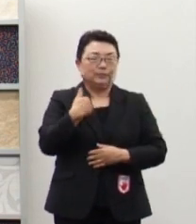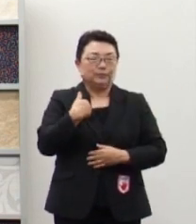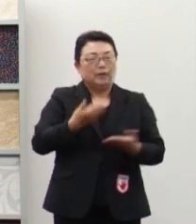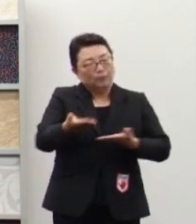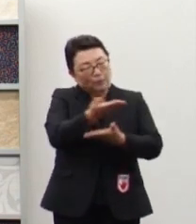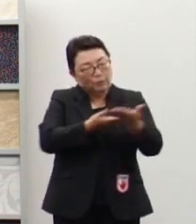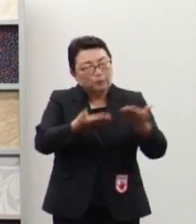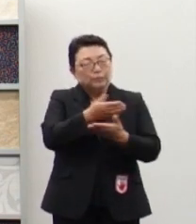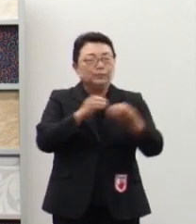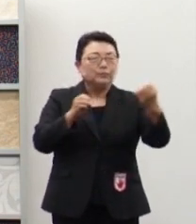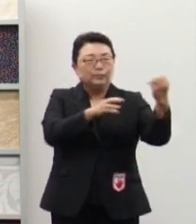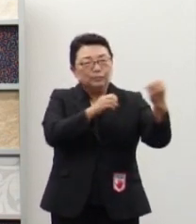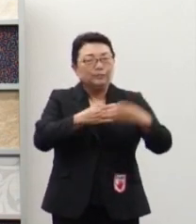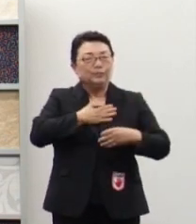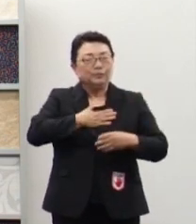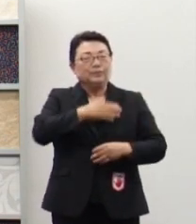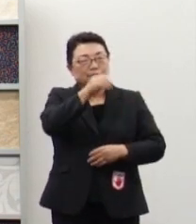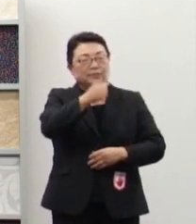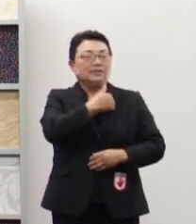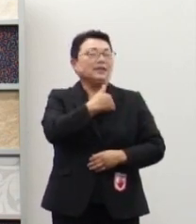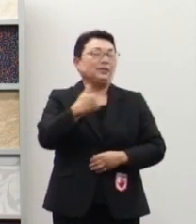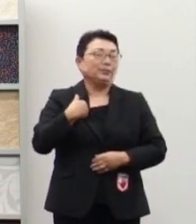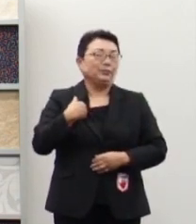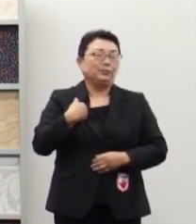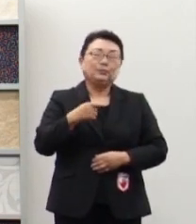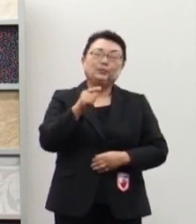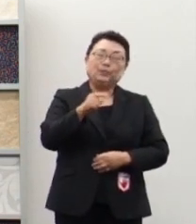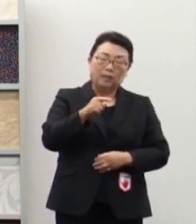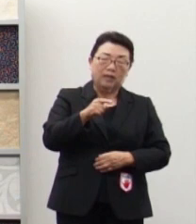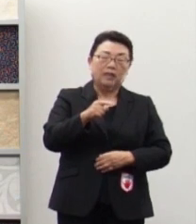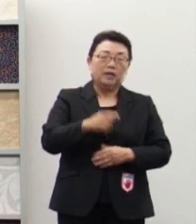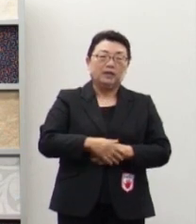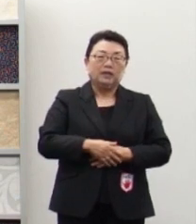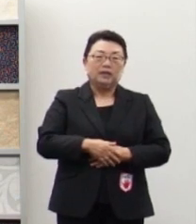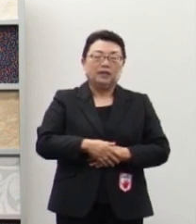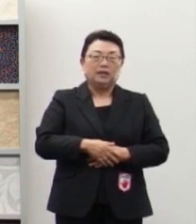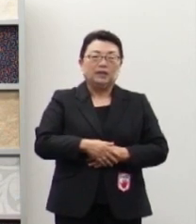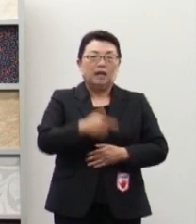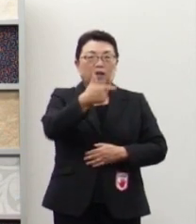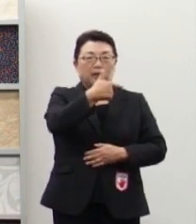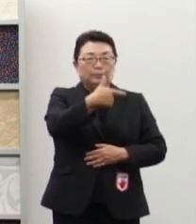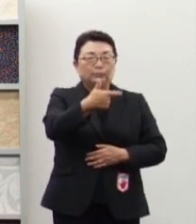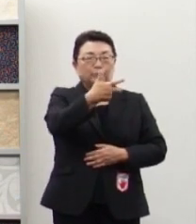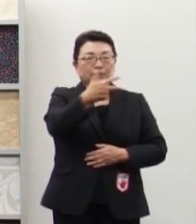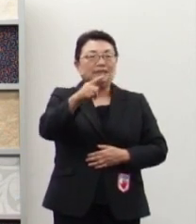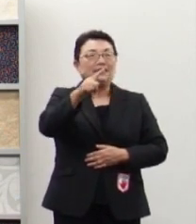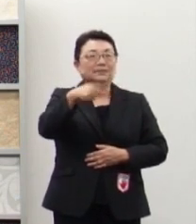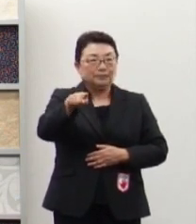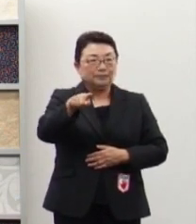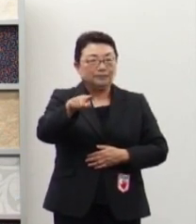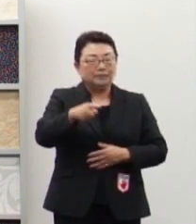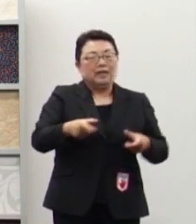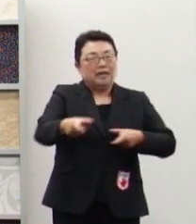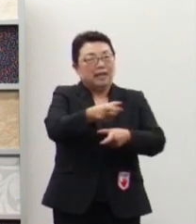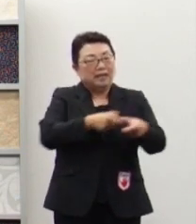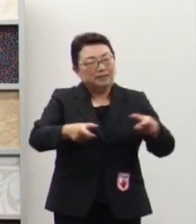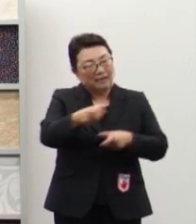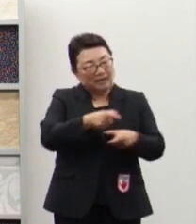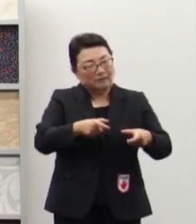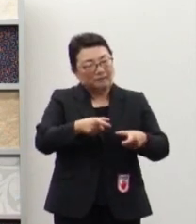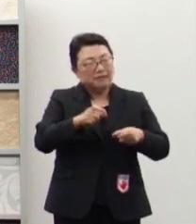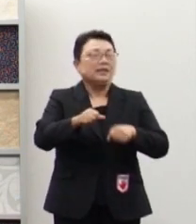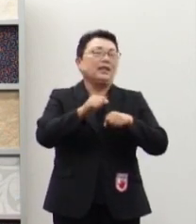交流を深めることができるとなればですね、まあ、私としてはあの、まあ、無人会ですとか宴会そういうことだったら やってもいいか